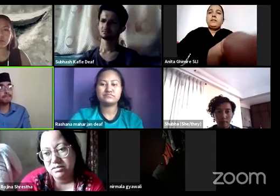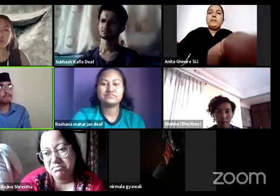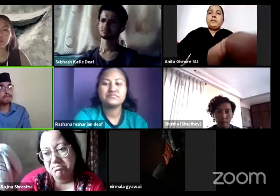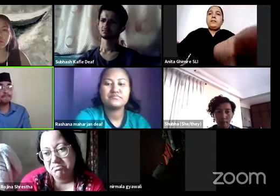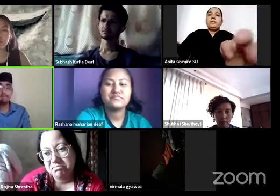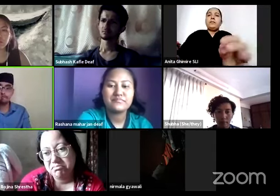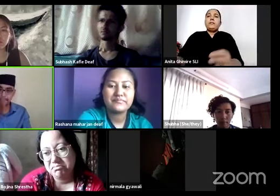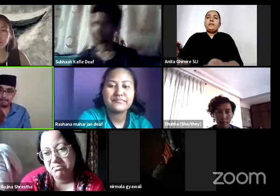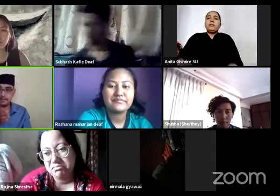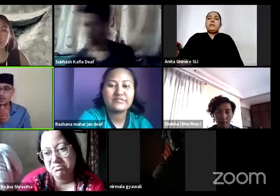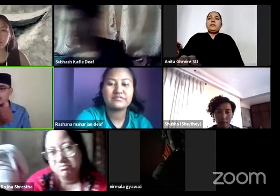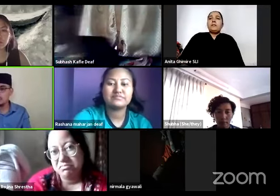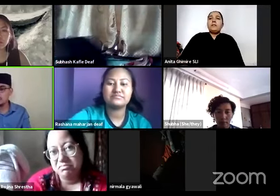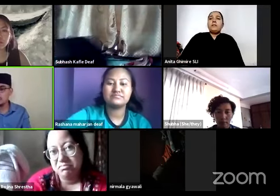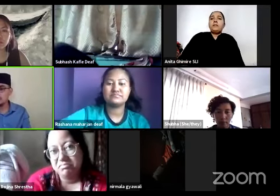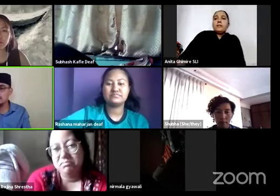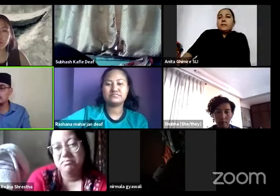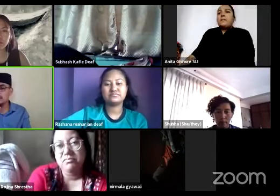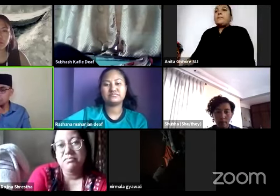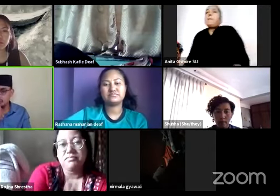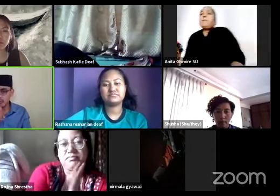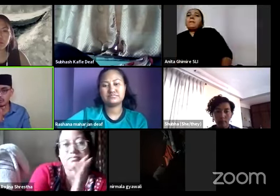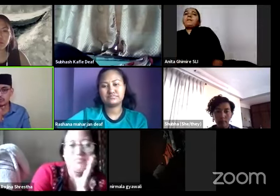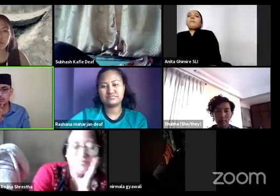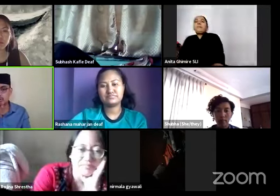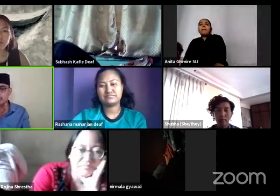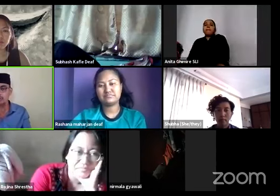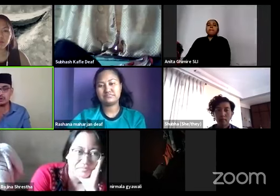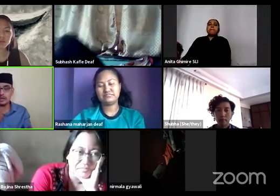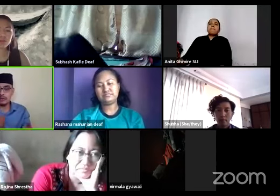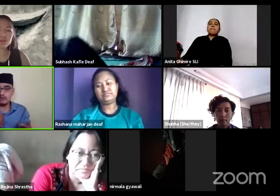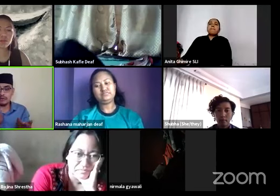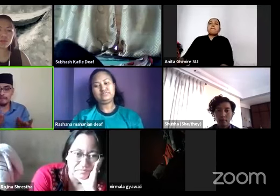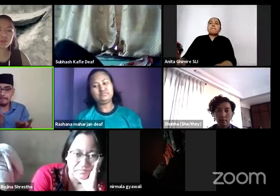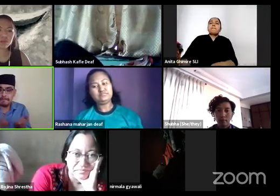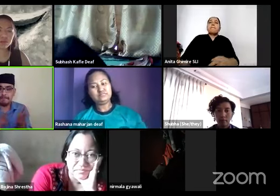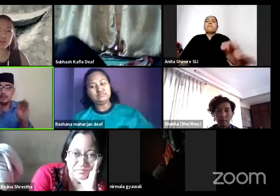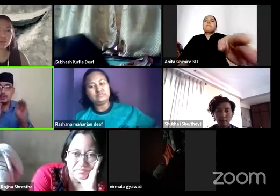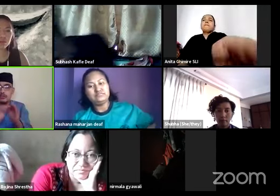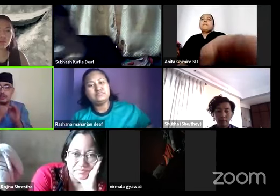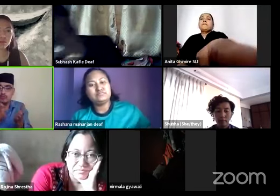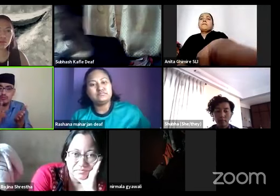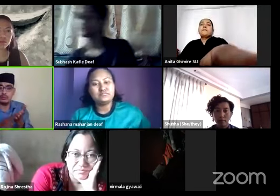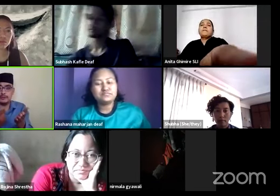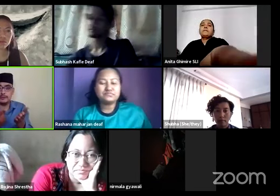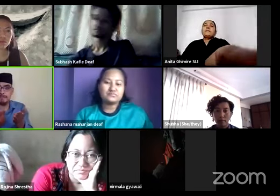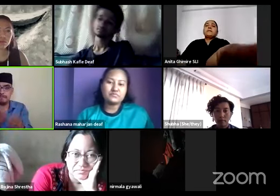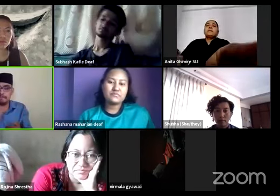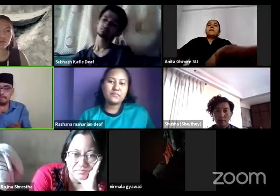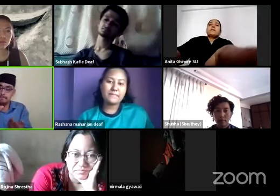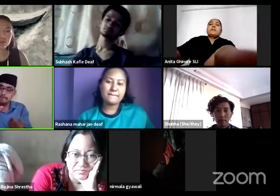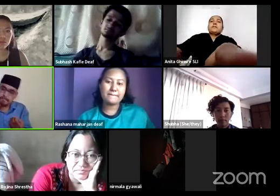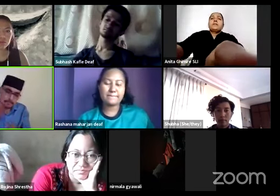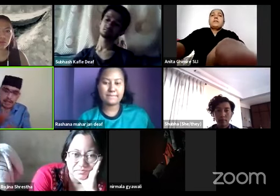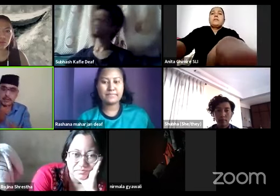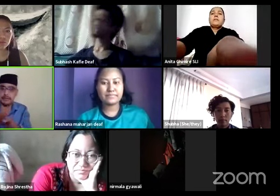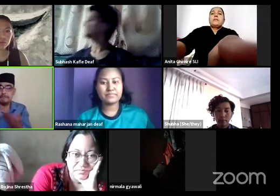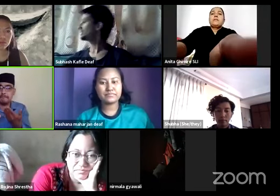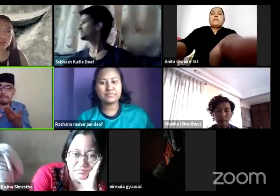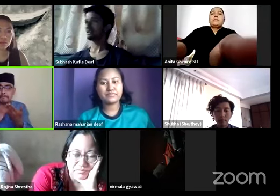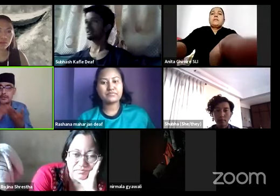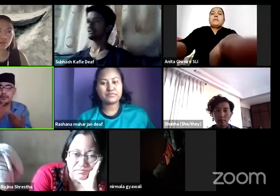फेरि अर्कोतिर जाँदाखेरि के हुन्छ भन्दाखेरि चाहिँ इन्टरसेक्सनालिटी चाहिँ अझ मोर चाहिँ त्यो चाहिँ अझ भनरेबल छ है भने प्रतिमाजीले